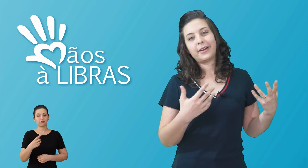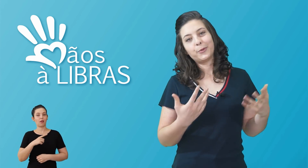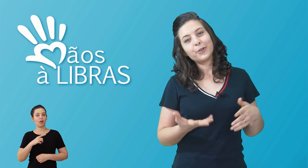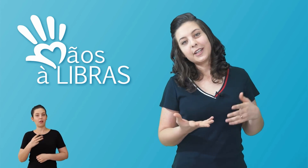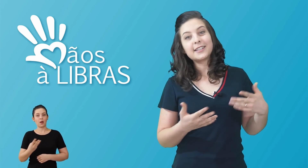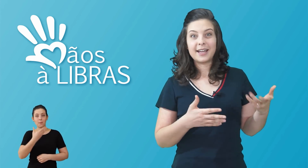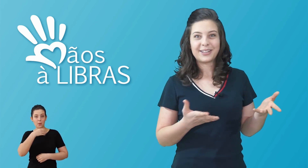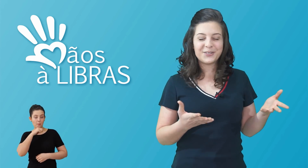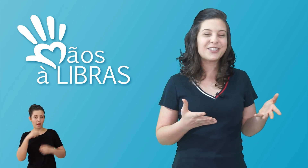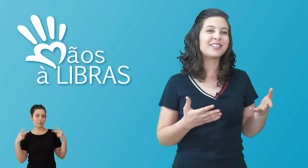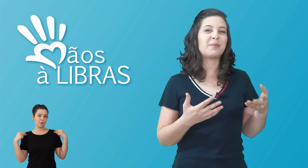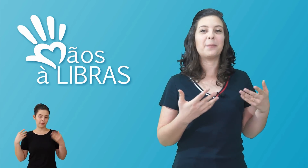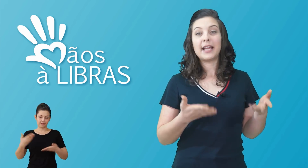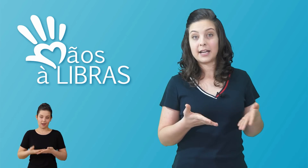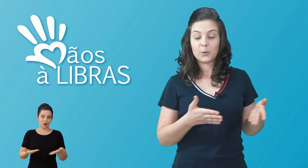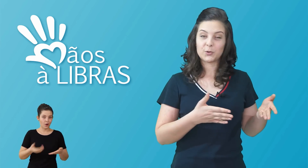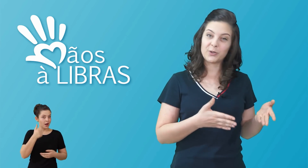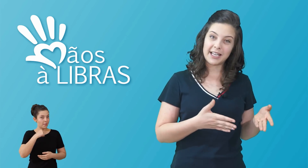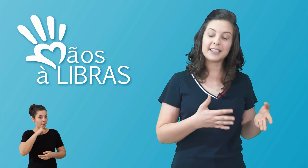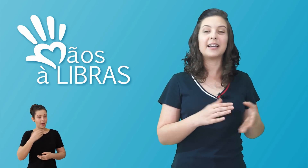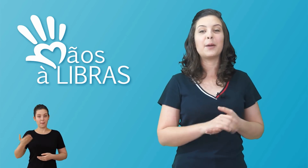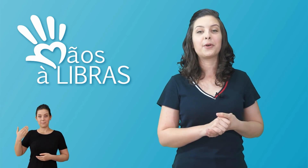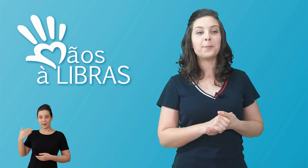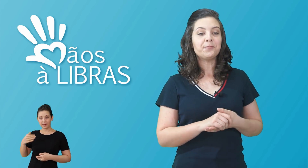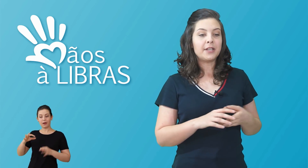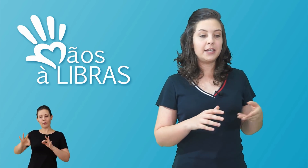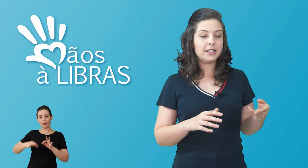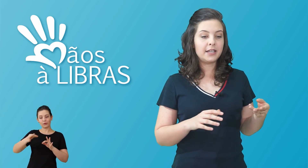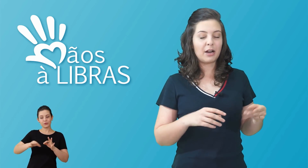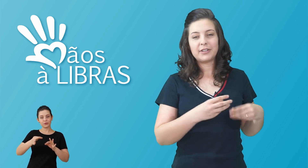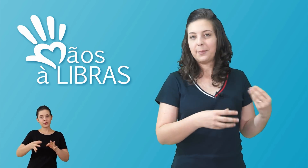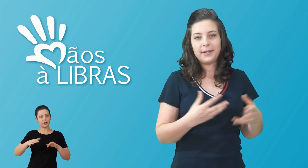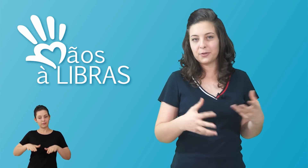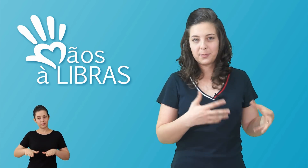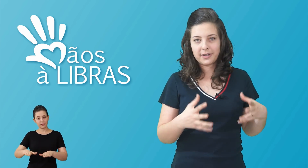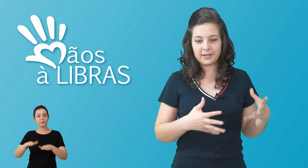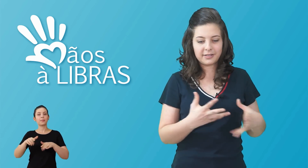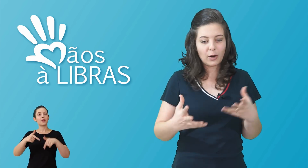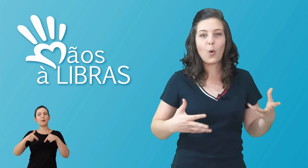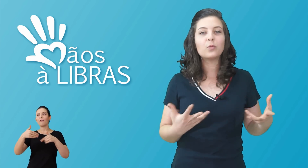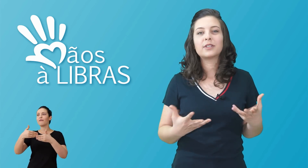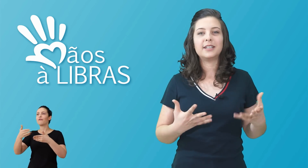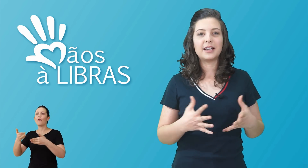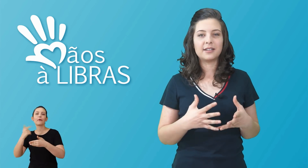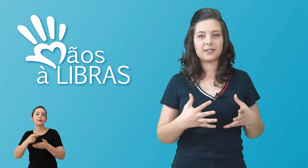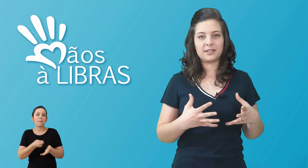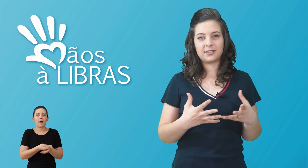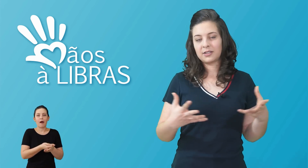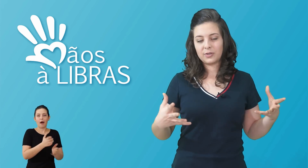meu pai era motorista, até hoje. Minha mãe era costureira na época e ela fazia bicos para dar conta